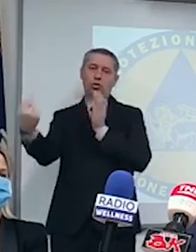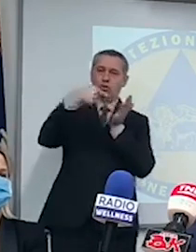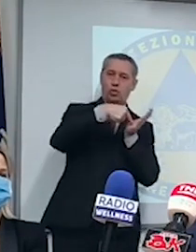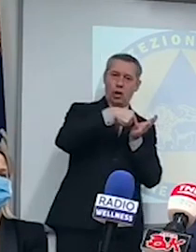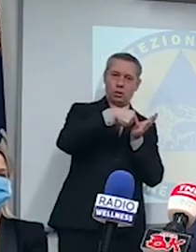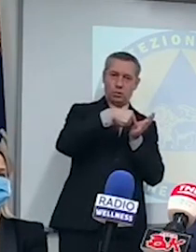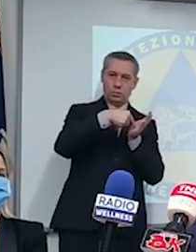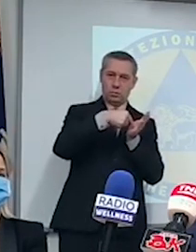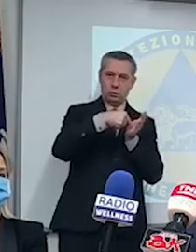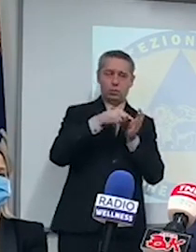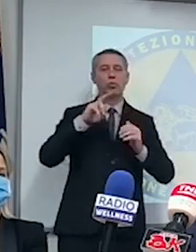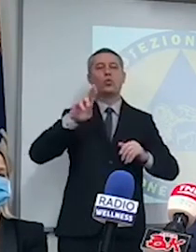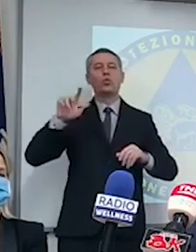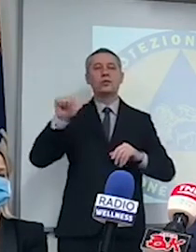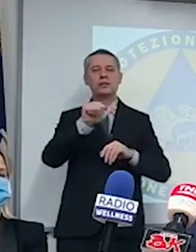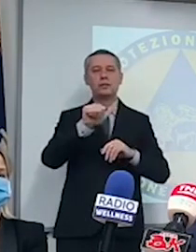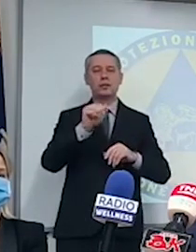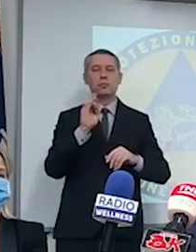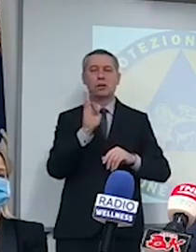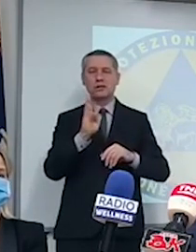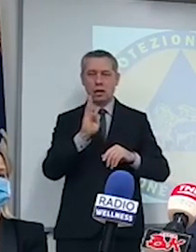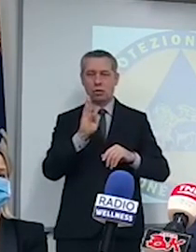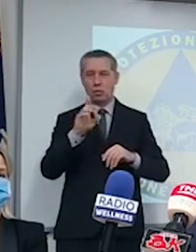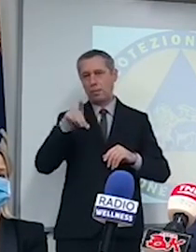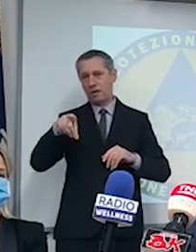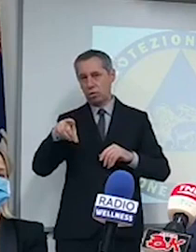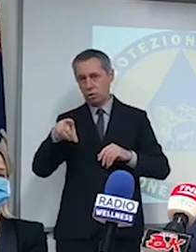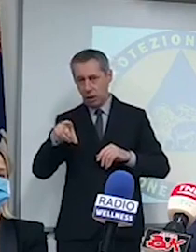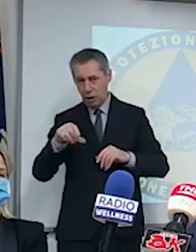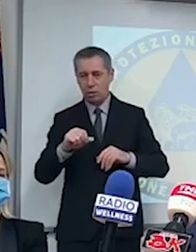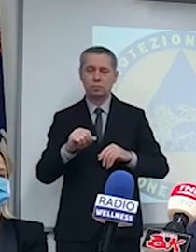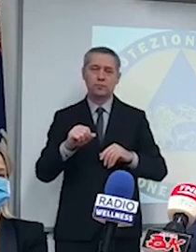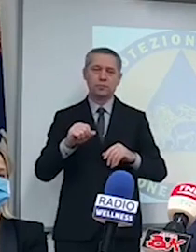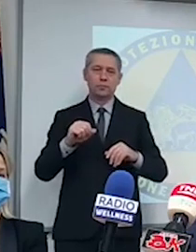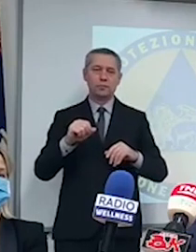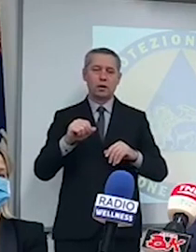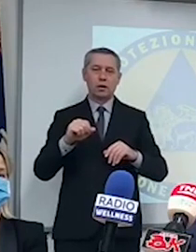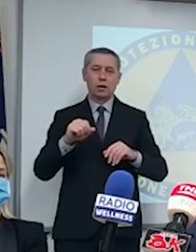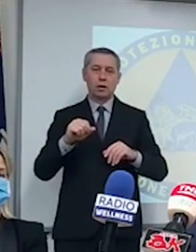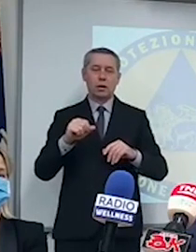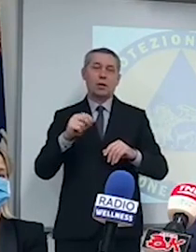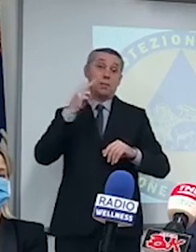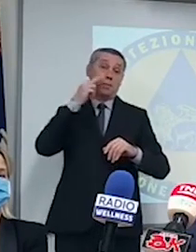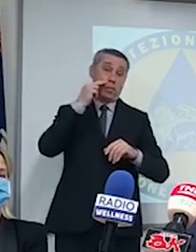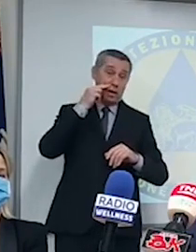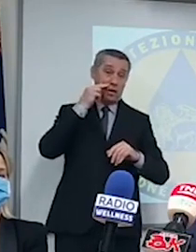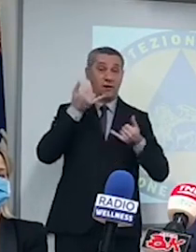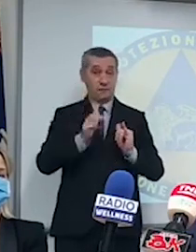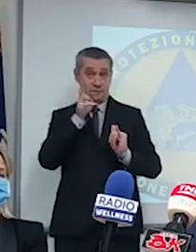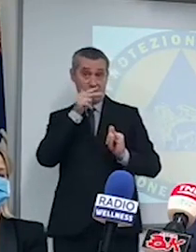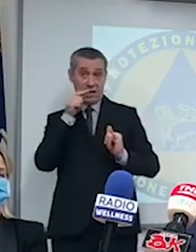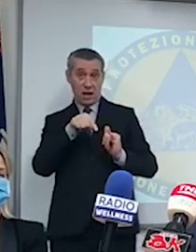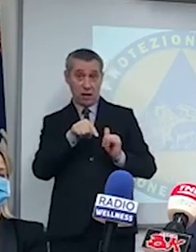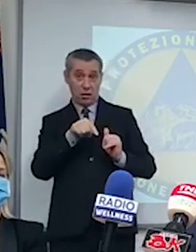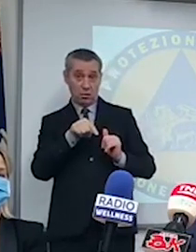dell'uso di bassa della pedemontana e padre e figlia variante